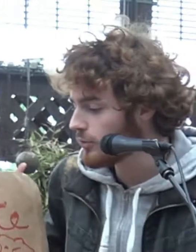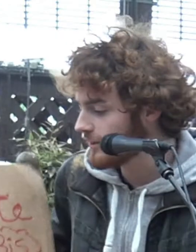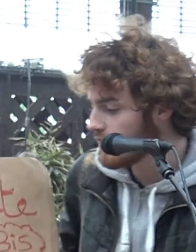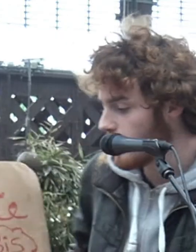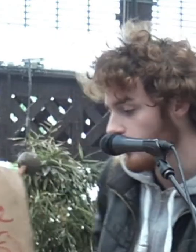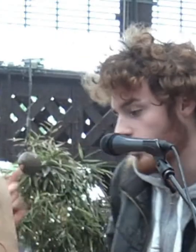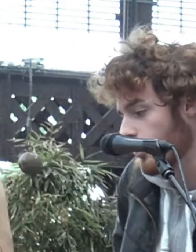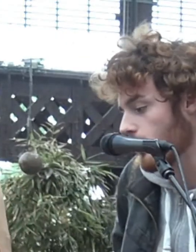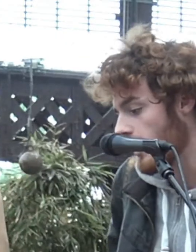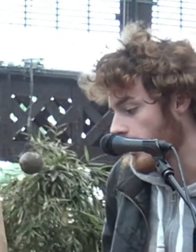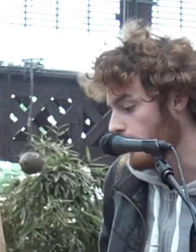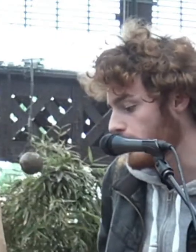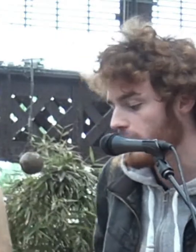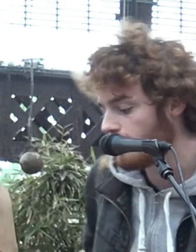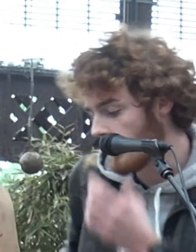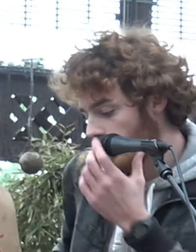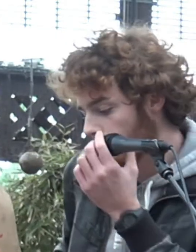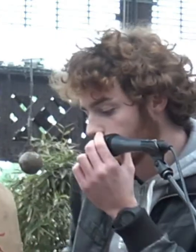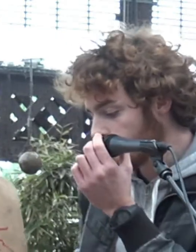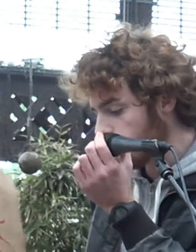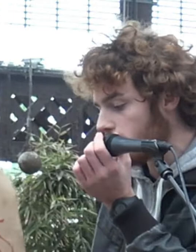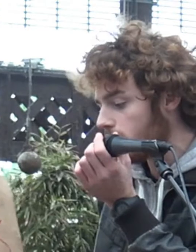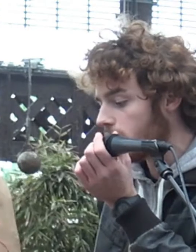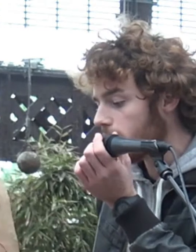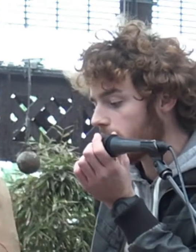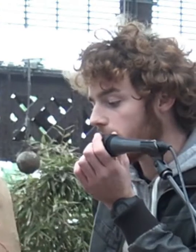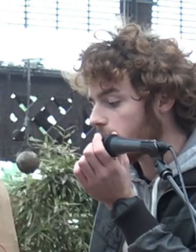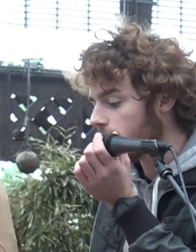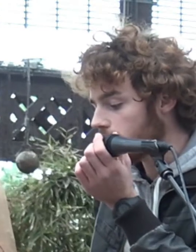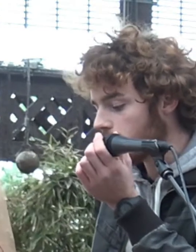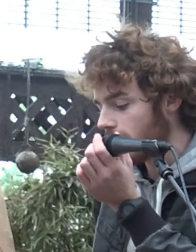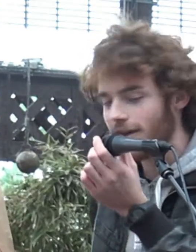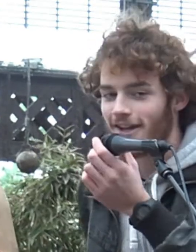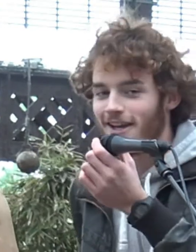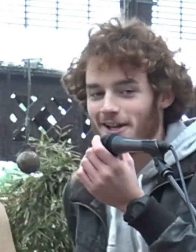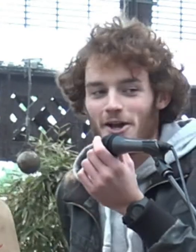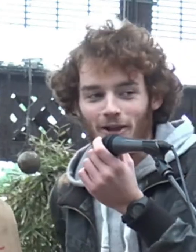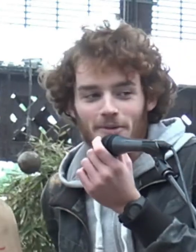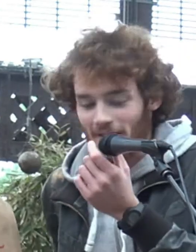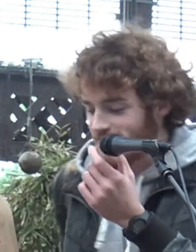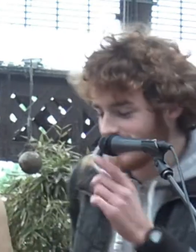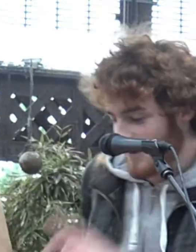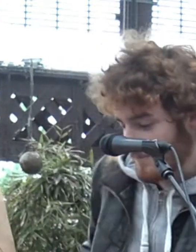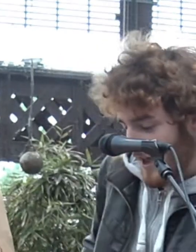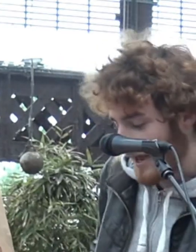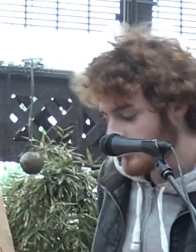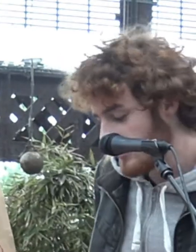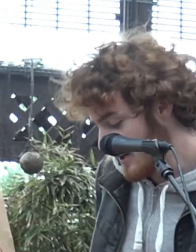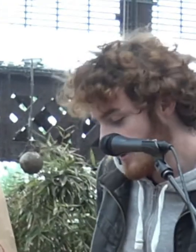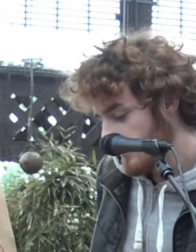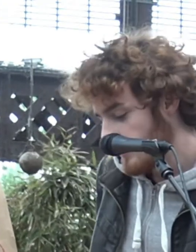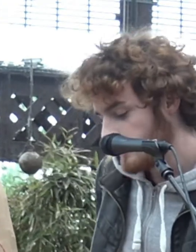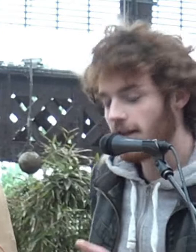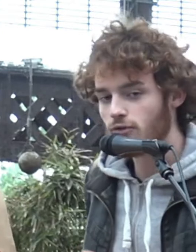vous souhaite un joyeux Noël, vous nous fait consommer. Et la deuxième partie, c'est